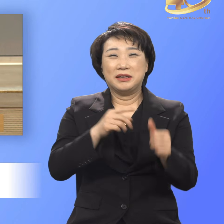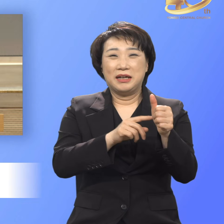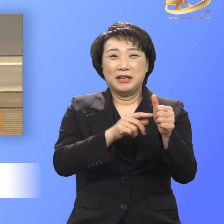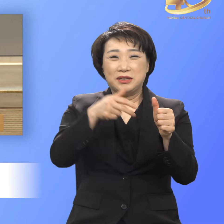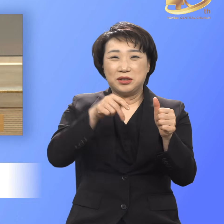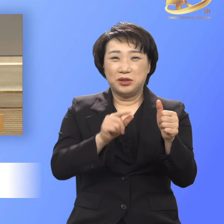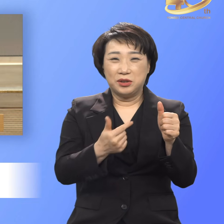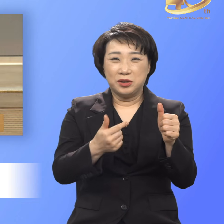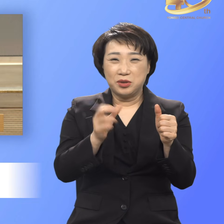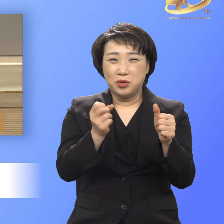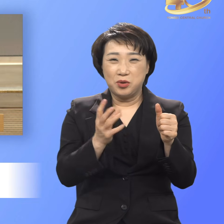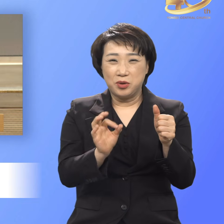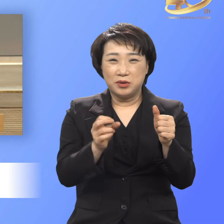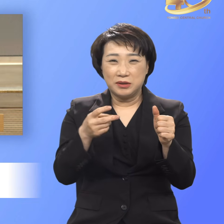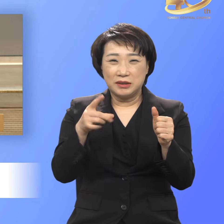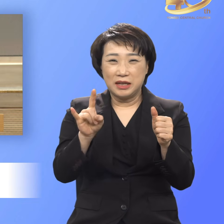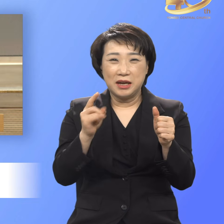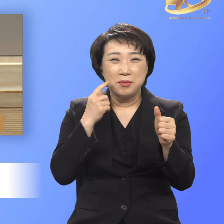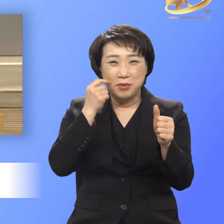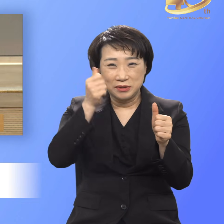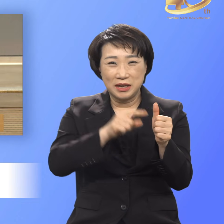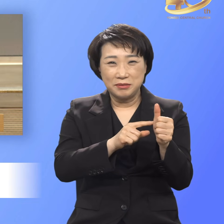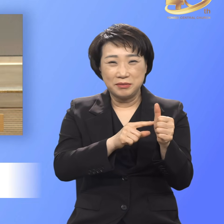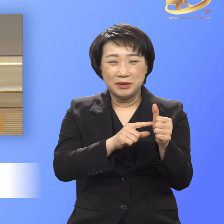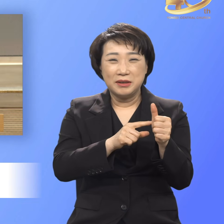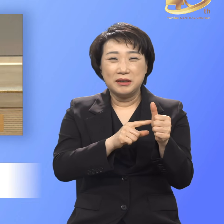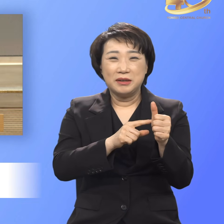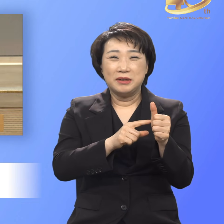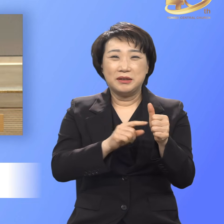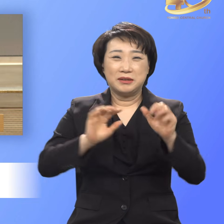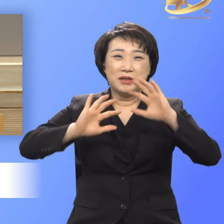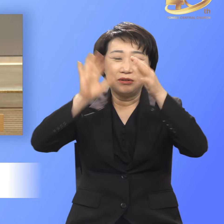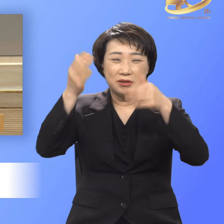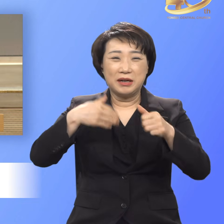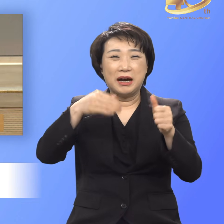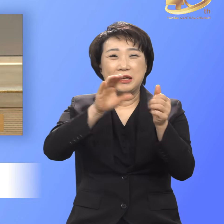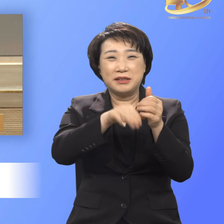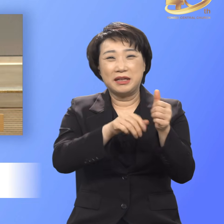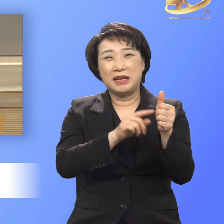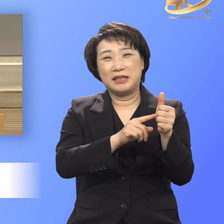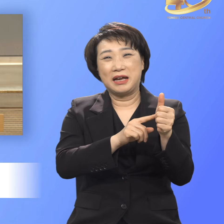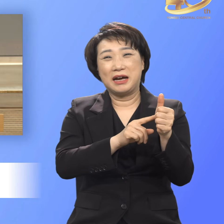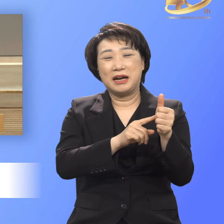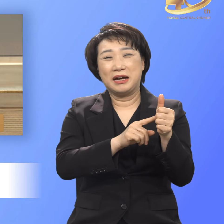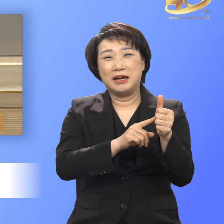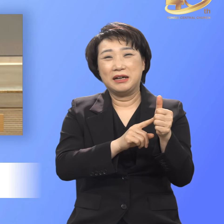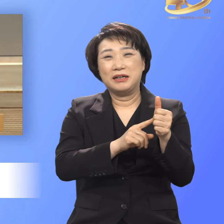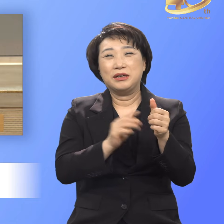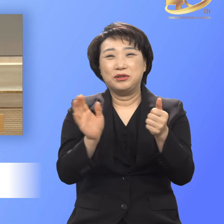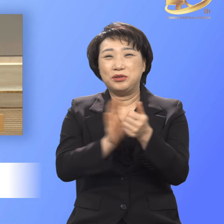했을 때 거기 조문 가서 그렇게 썼어.